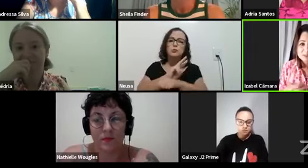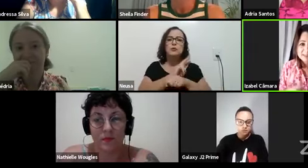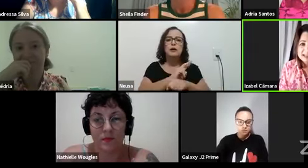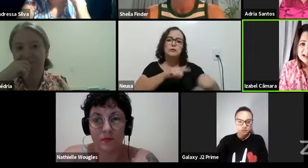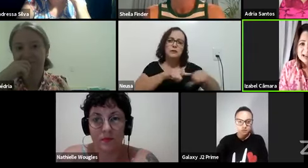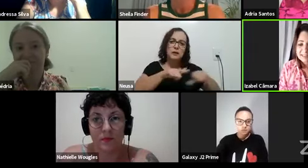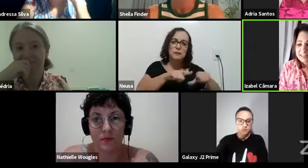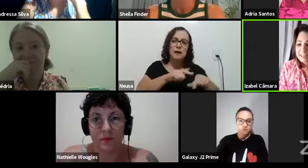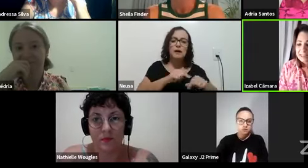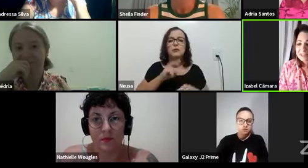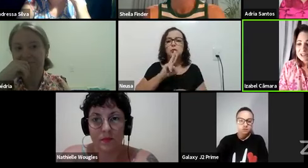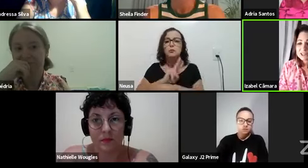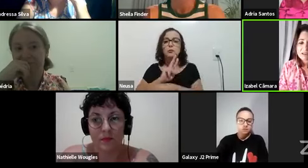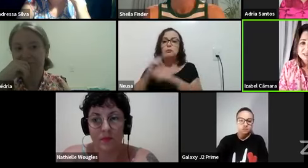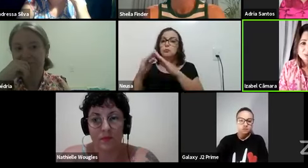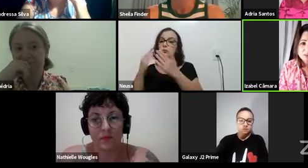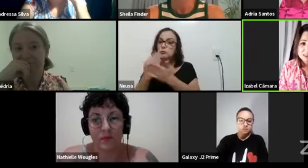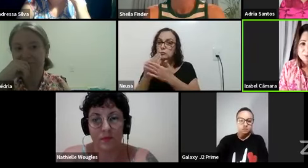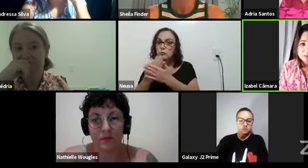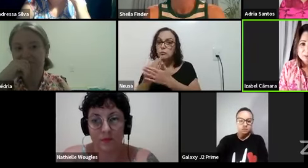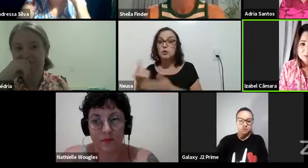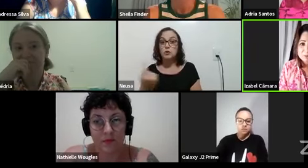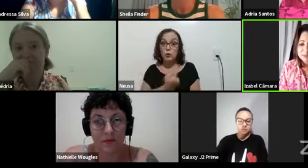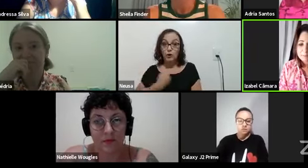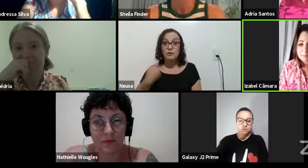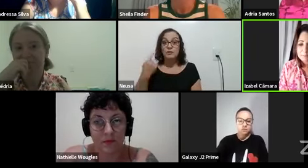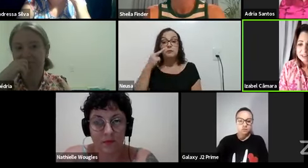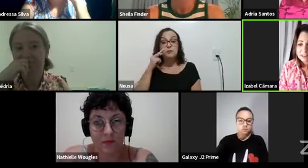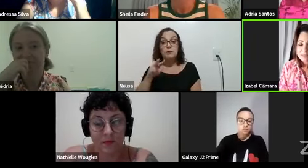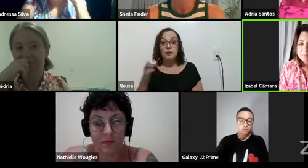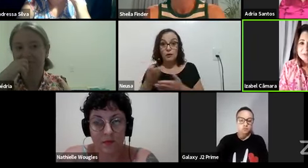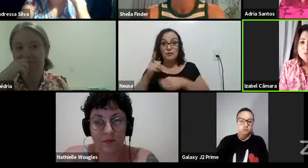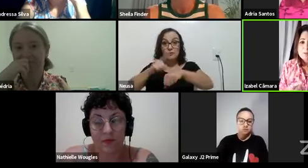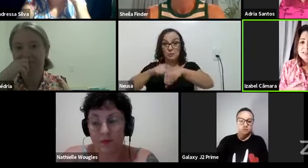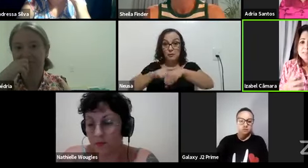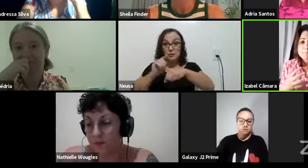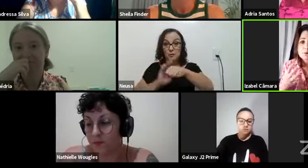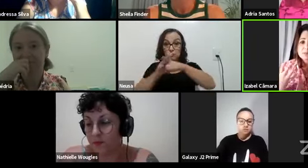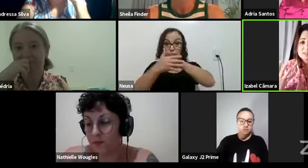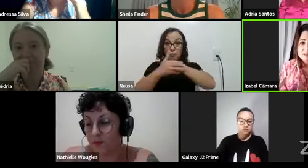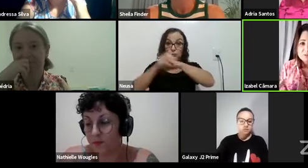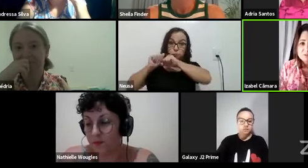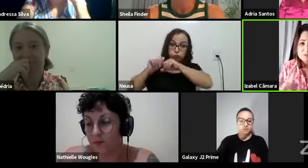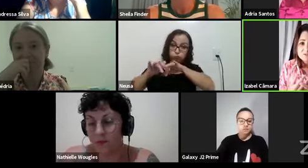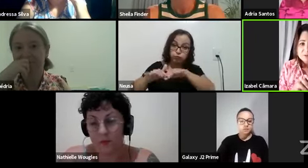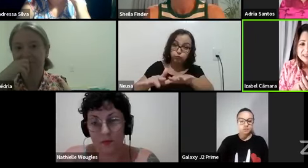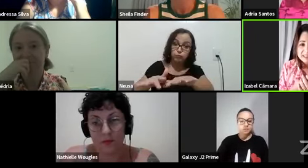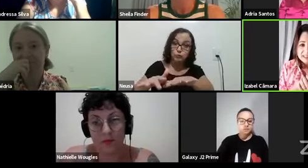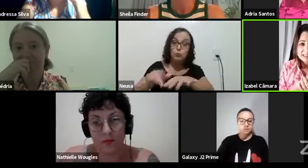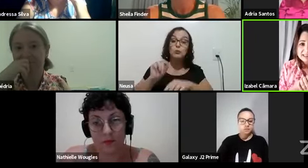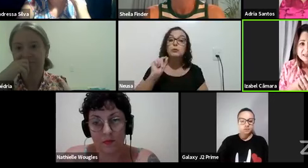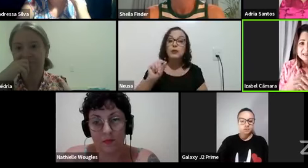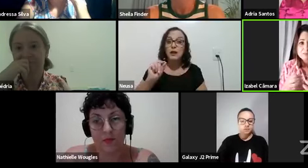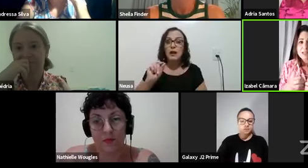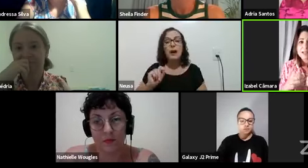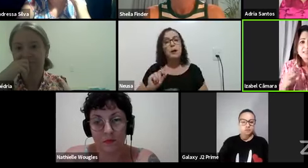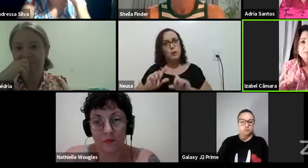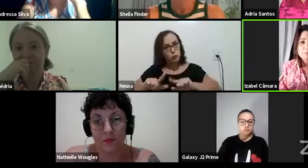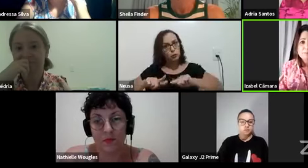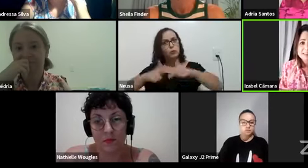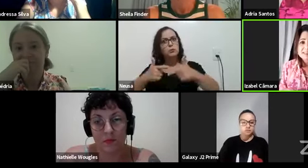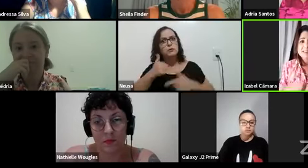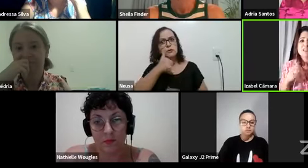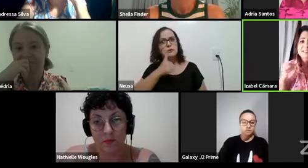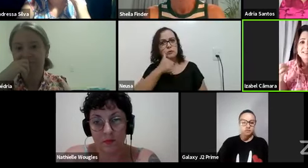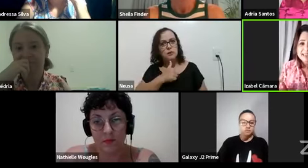trabalho, ela cuida em casa. E a gente está vendo nesse momento de pandemia uma explosão feminina, né? As mulheres